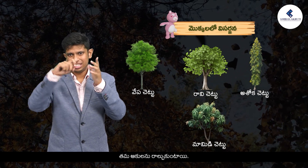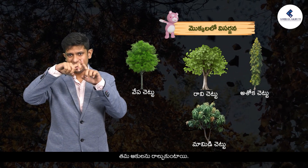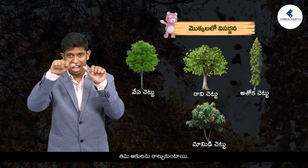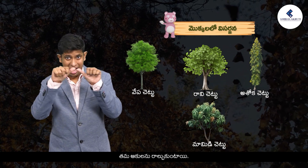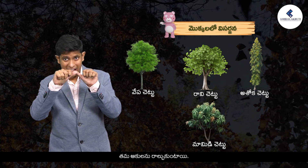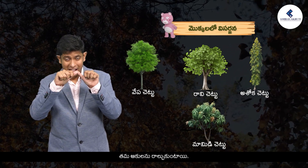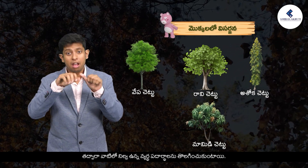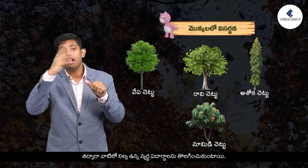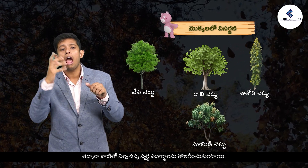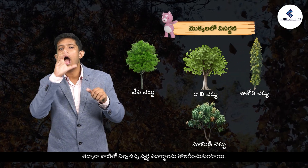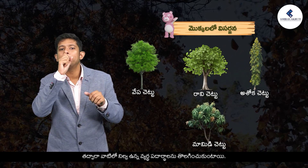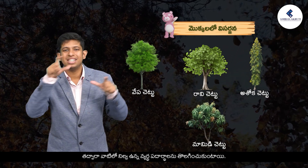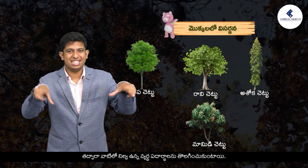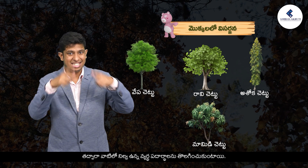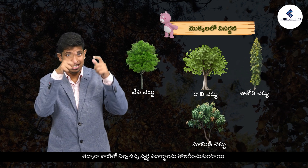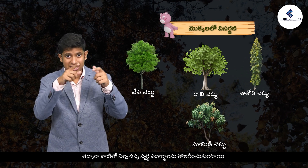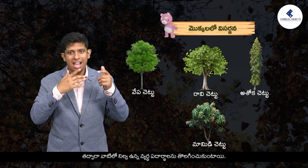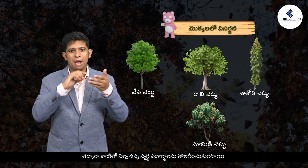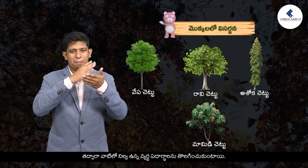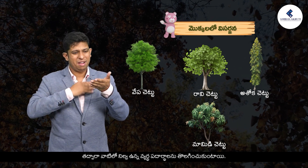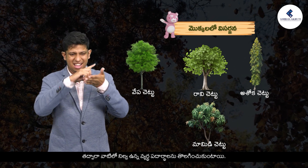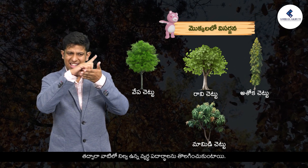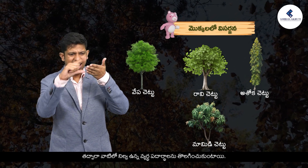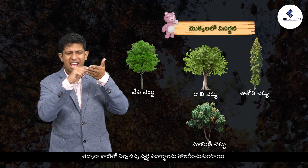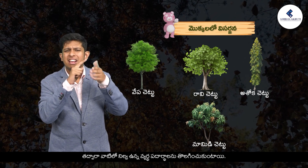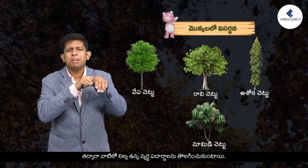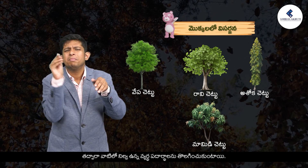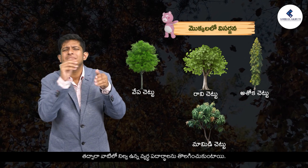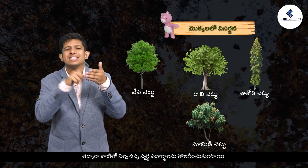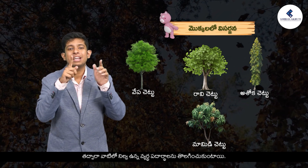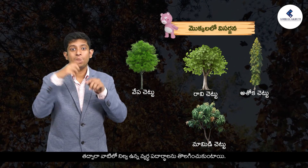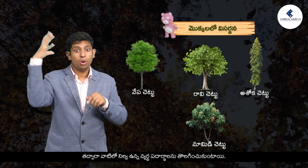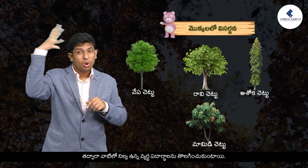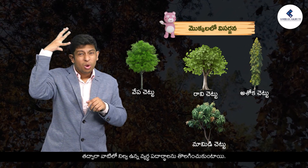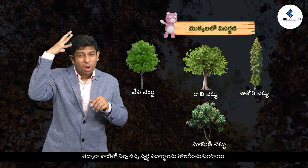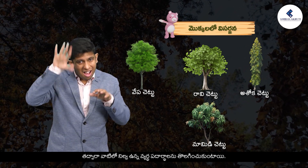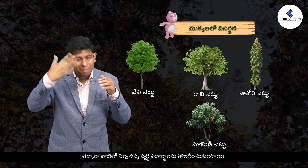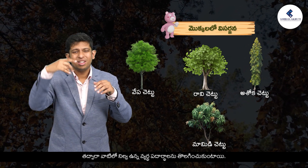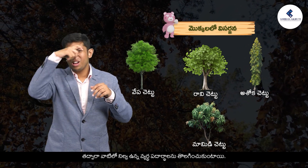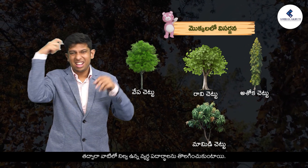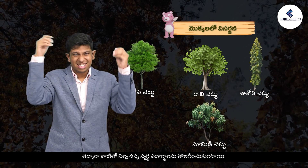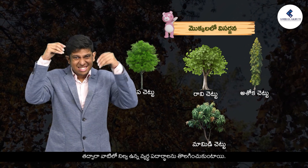రాల్చుకుంటాయి. తద్వారా వాటిలో నిల్వ ఉన్న వ్యర్థ పదార్థాలను తొలగించుకుంటాయి.